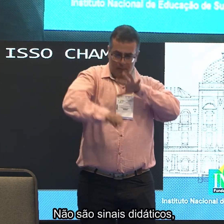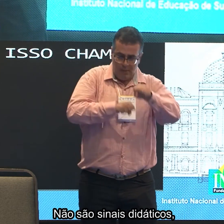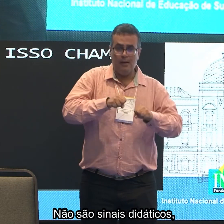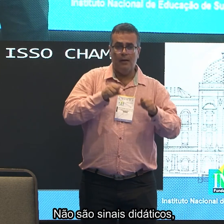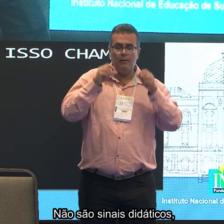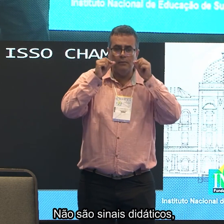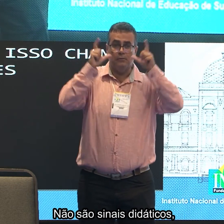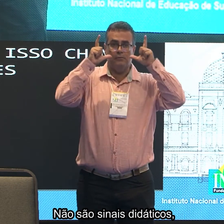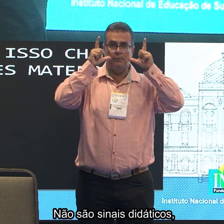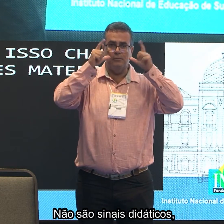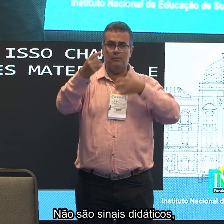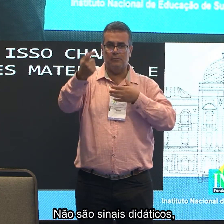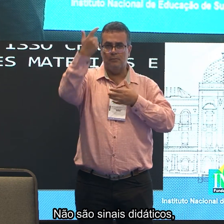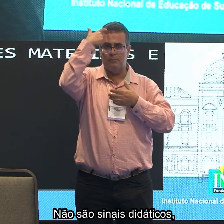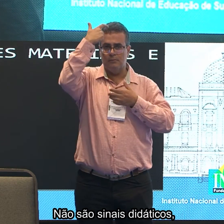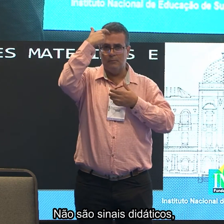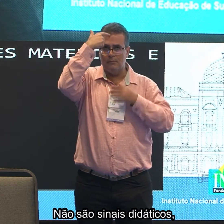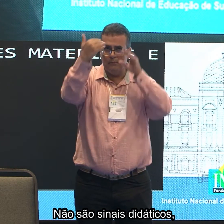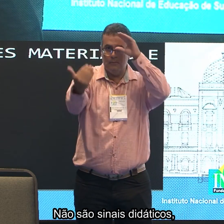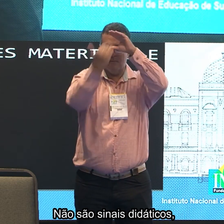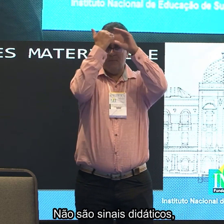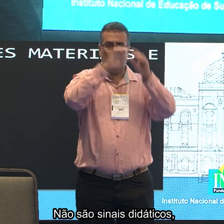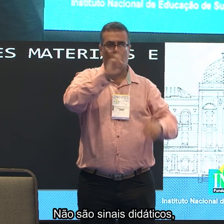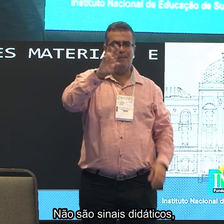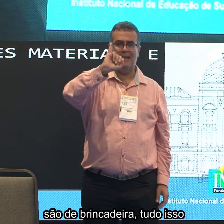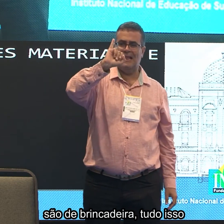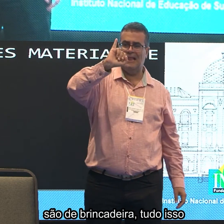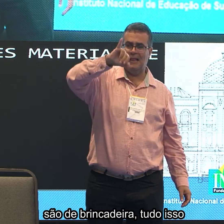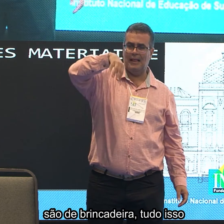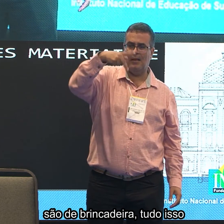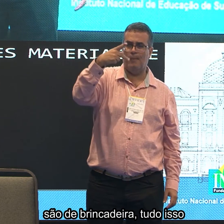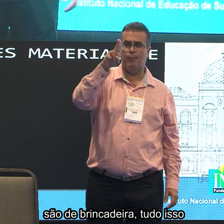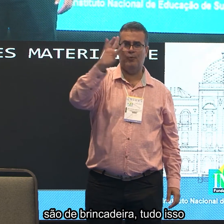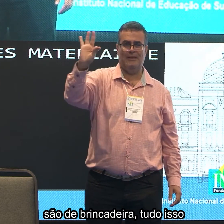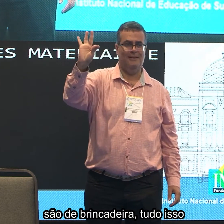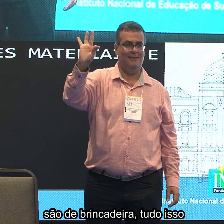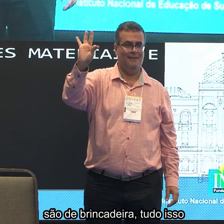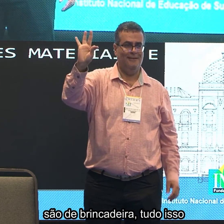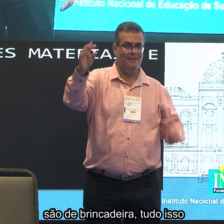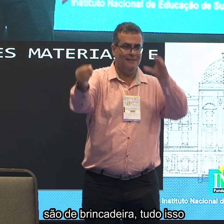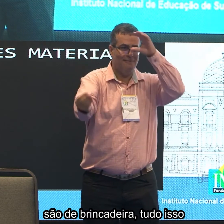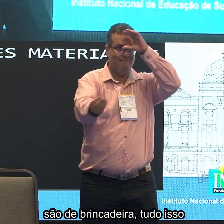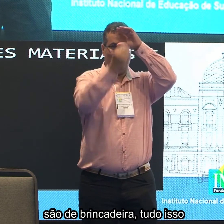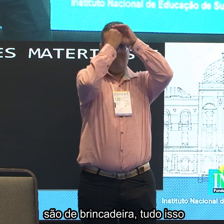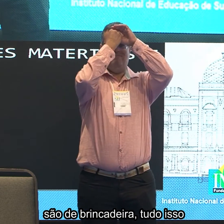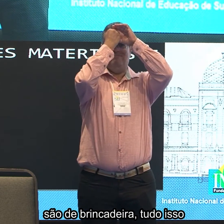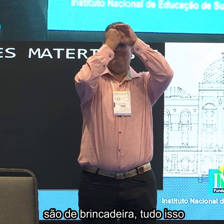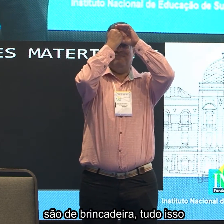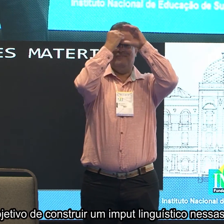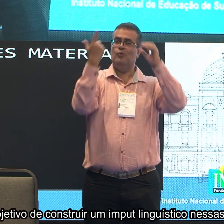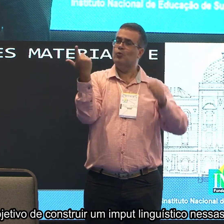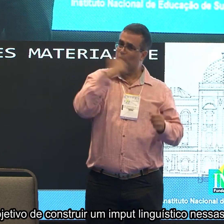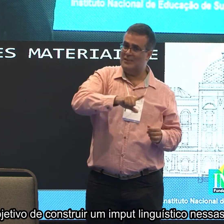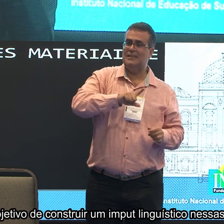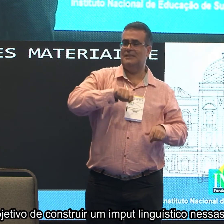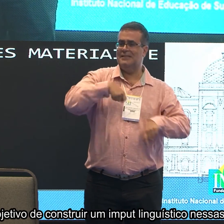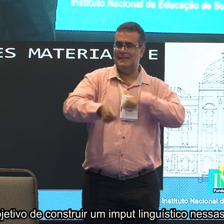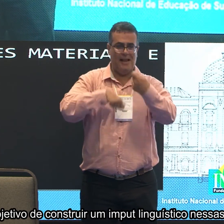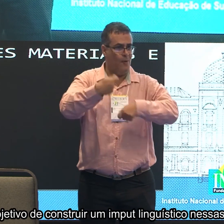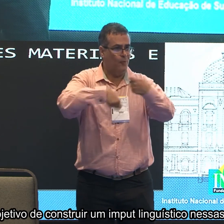e não são sinais didáticos que são de brincadeira, né? Tudo isso com o objetivo de constituir